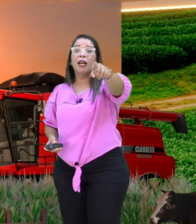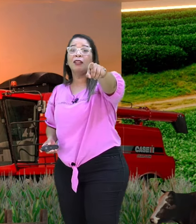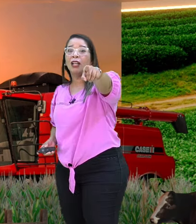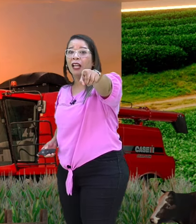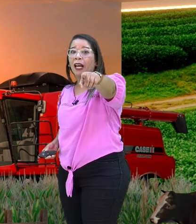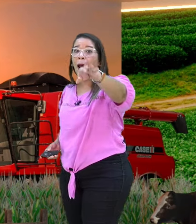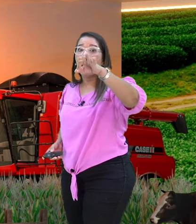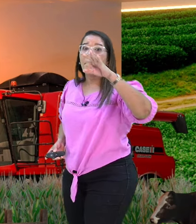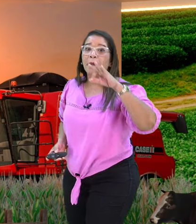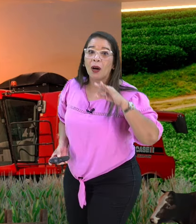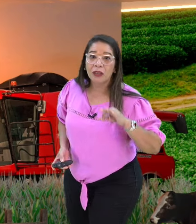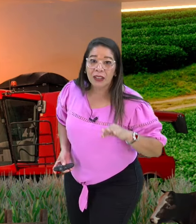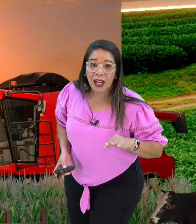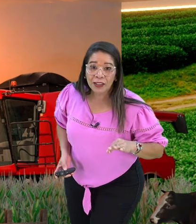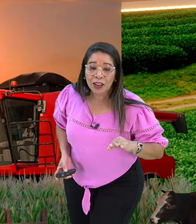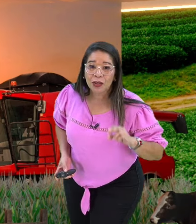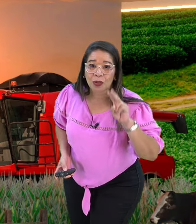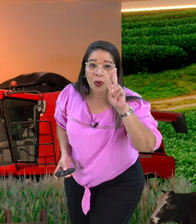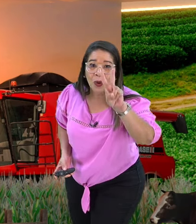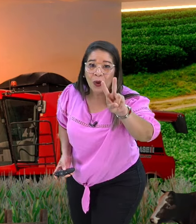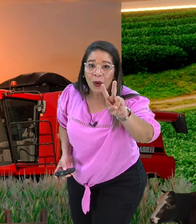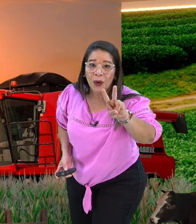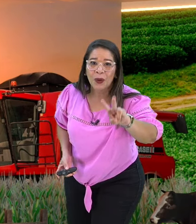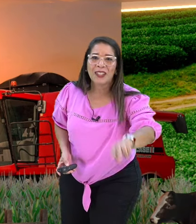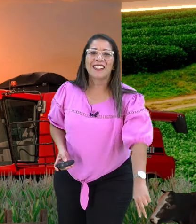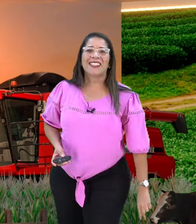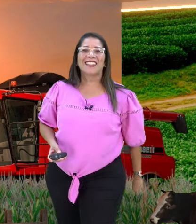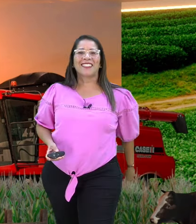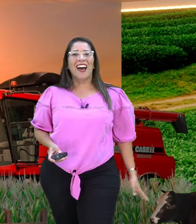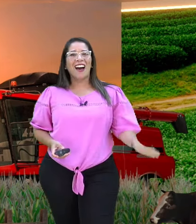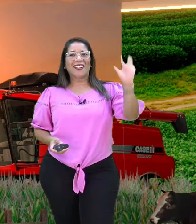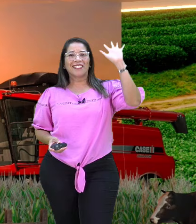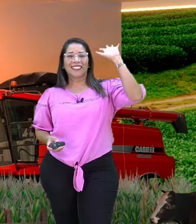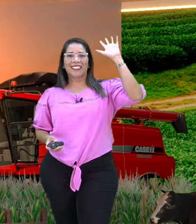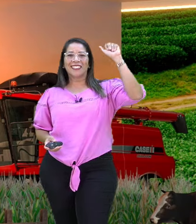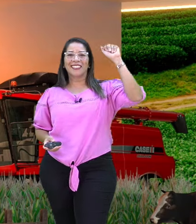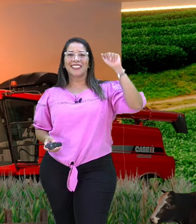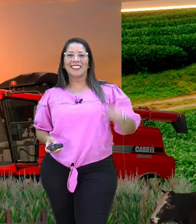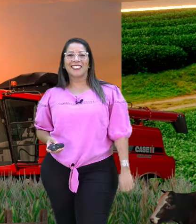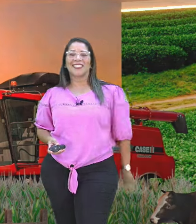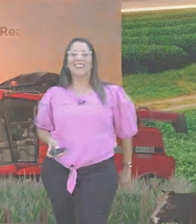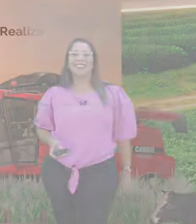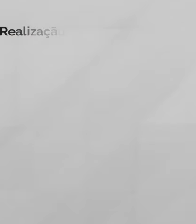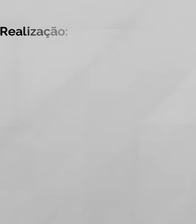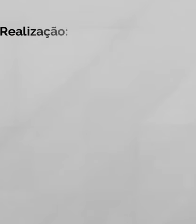vai caminhando, galera, para a unidade 2. Tchau!